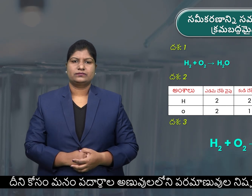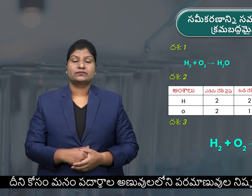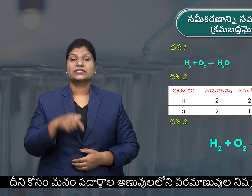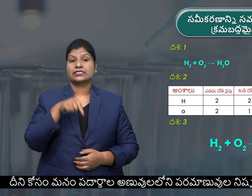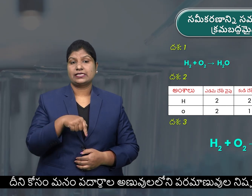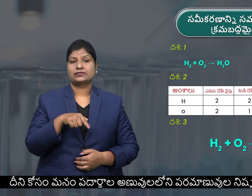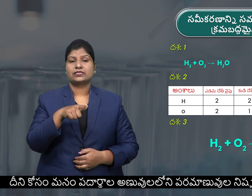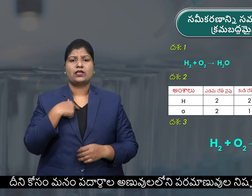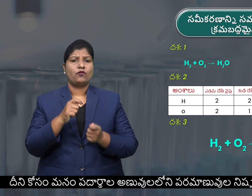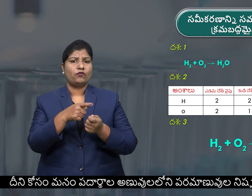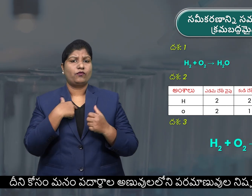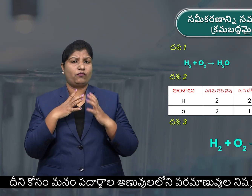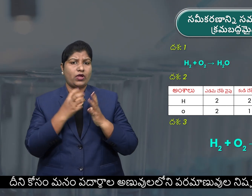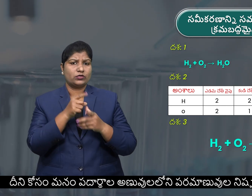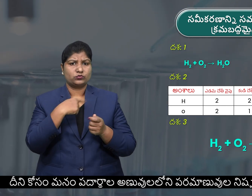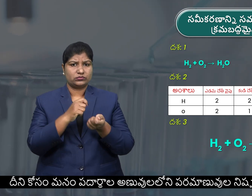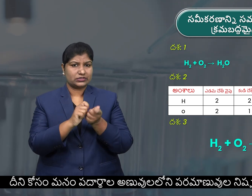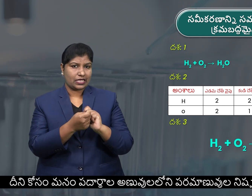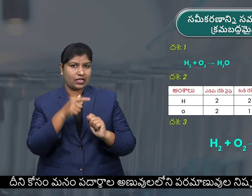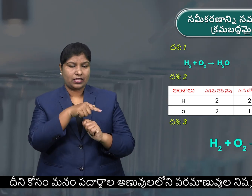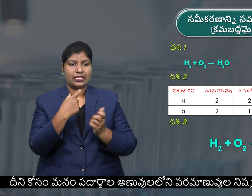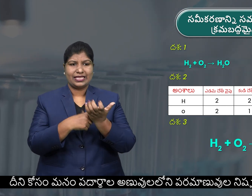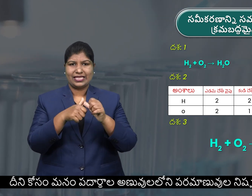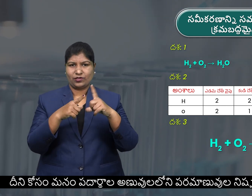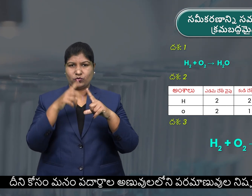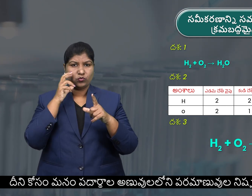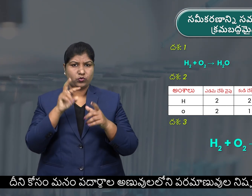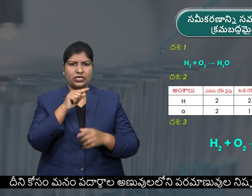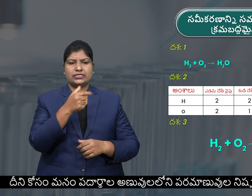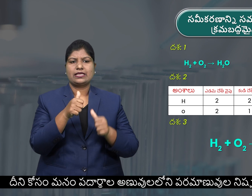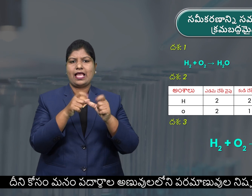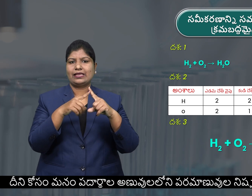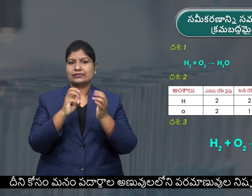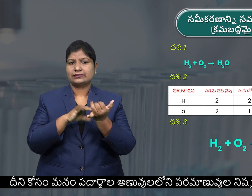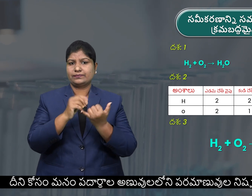దీనికోసం మనం పదార్థాల అణువుల్లోని పరమాణువుల నిష్పత్తిని తాకకూడదు.